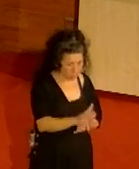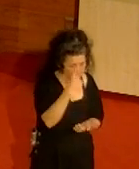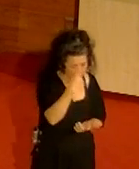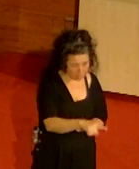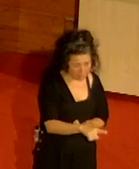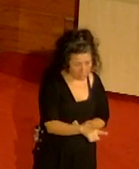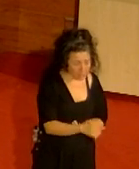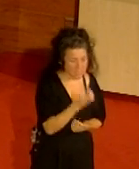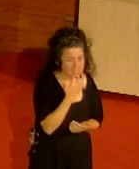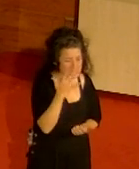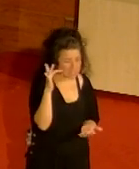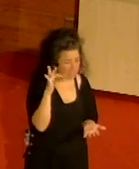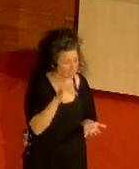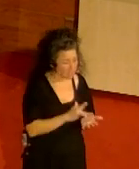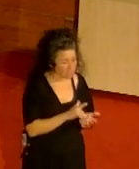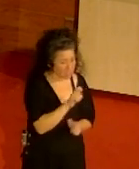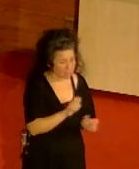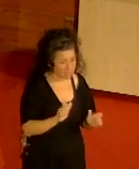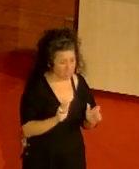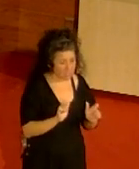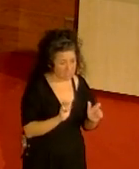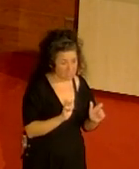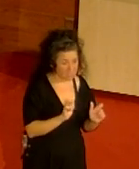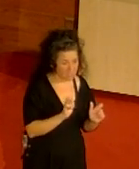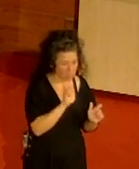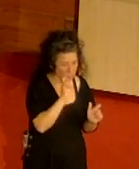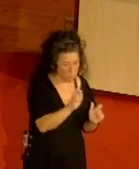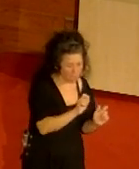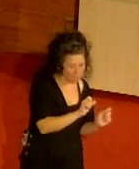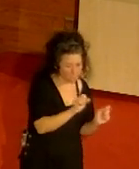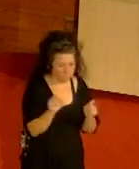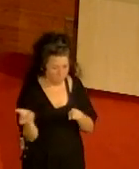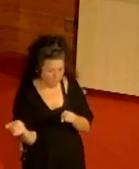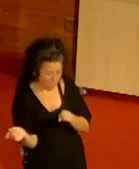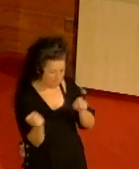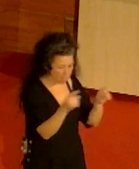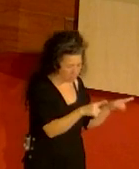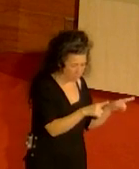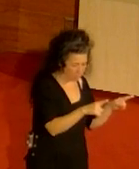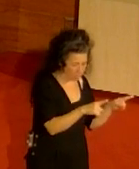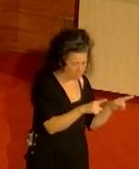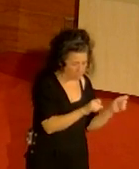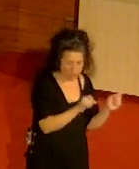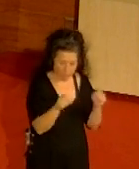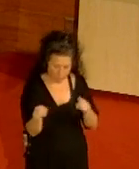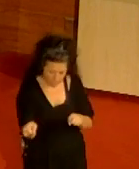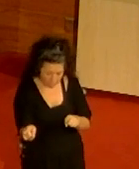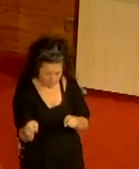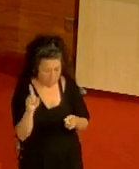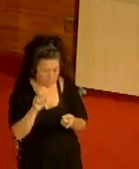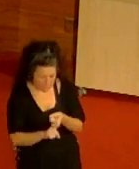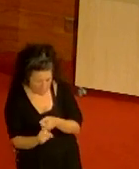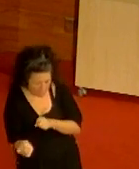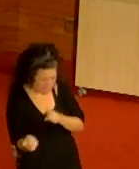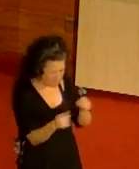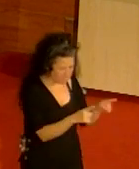pasaría también, y es que la gente vuelve. Vuelve y se vuelve a ir. Hay gente que vuelve, se casa y se va otra vez. O que tiene... Es que es